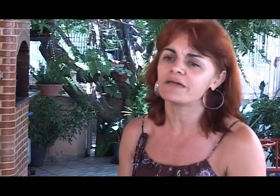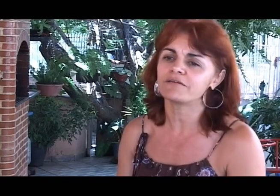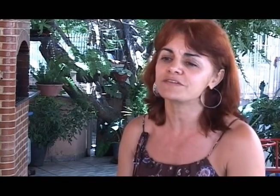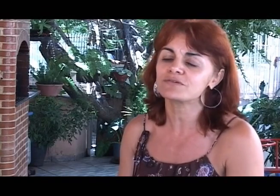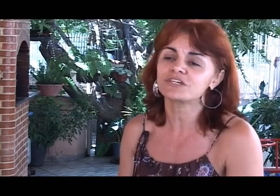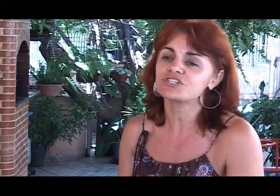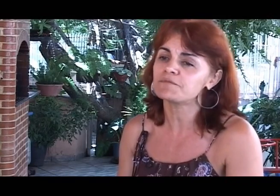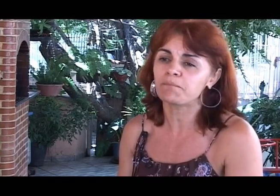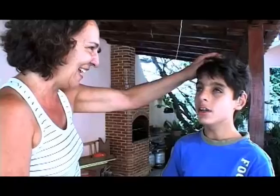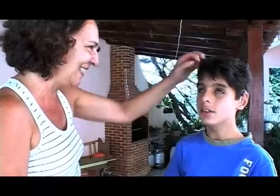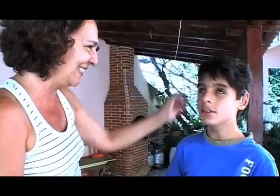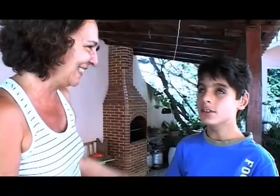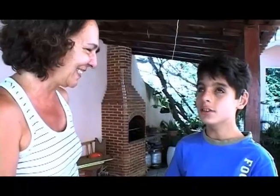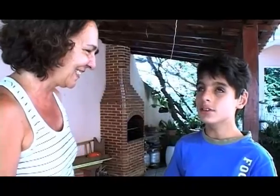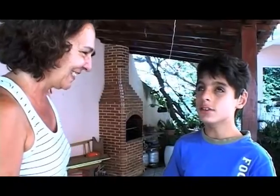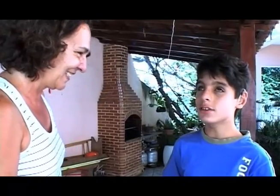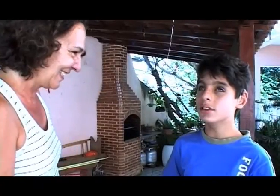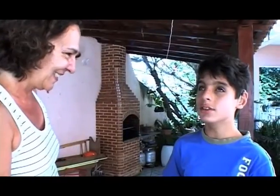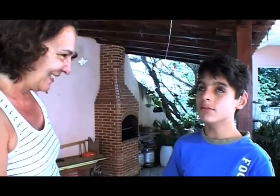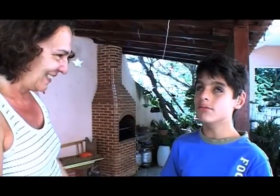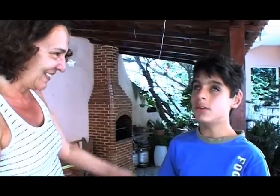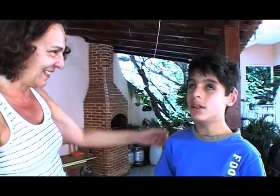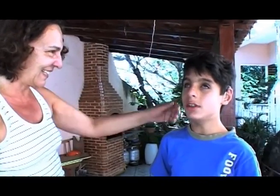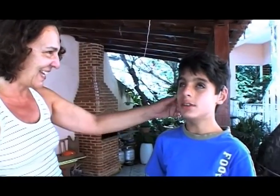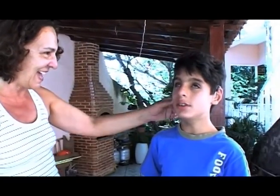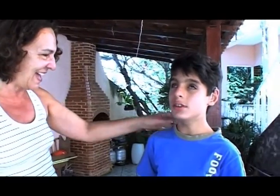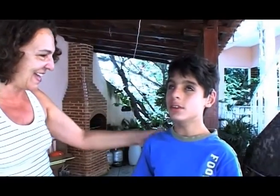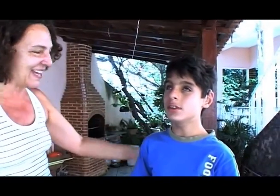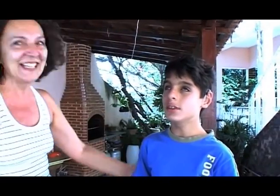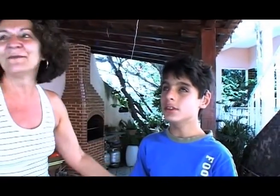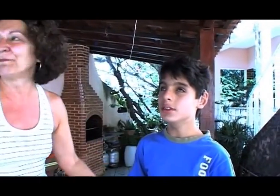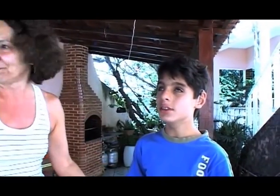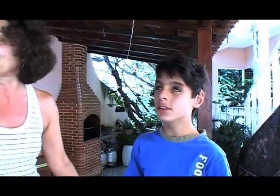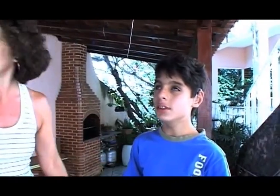passear com ele, fazer o que a gente pode por ele.